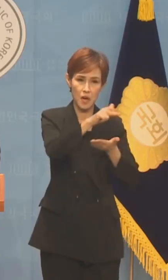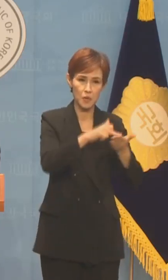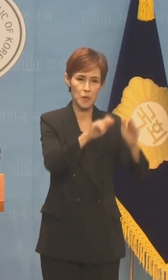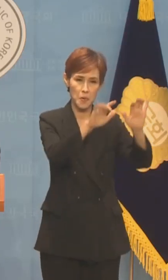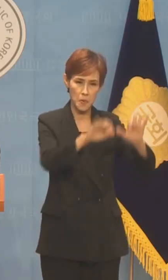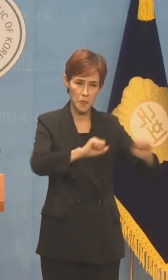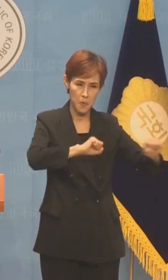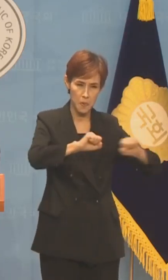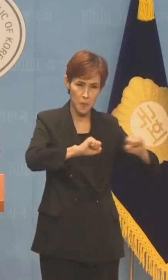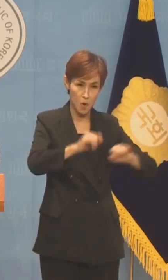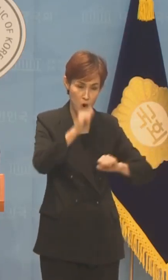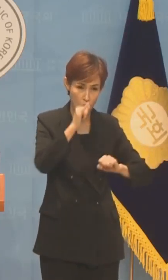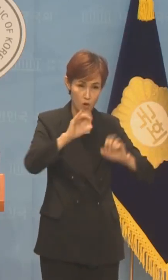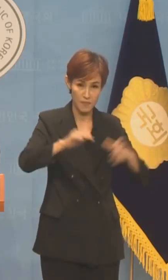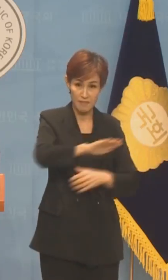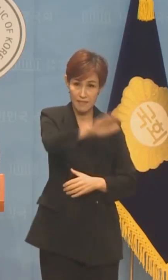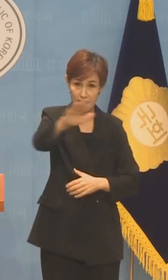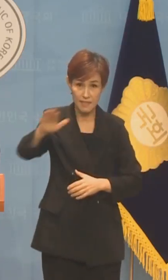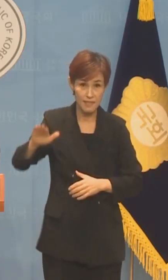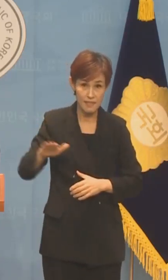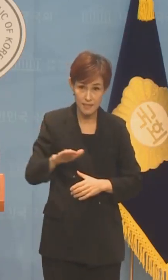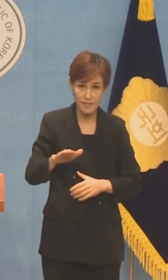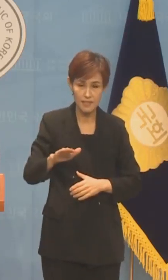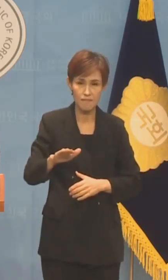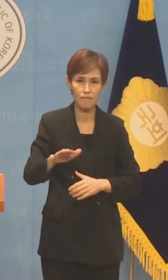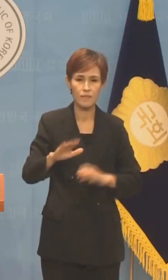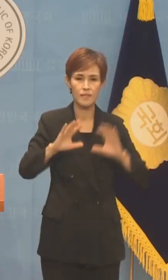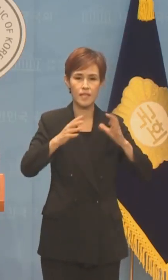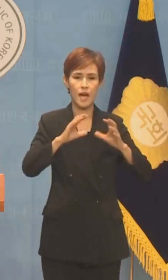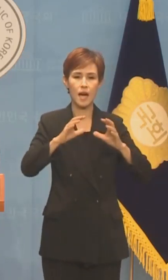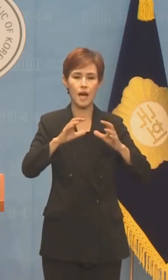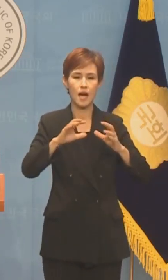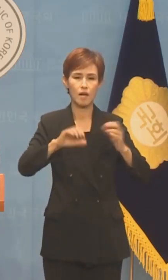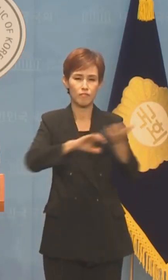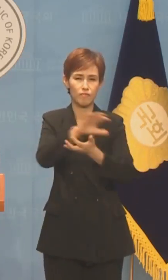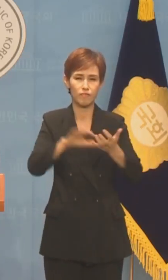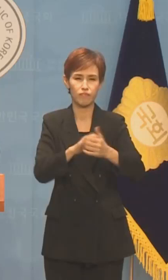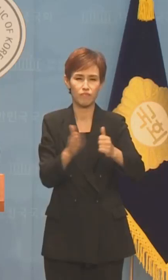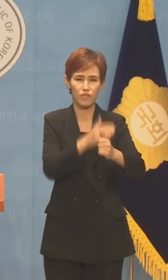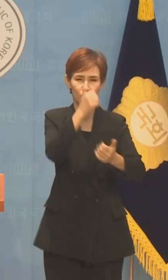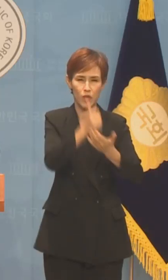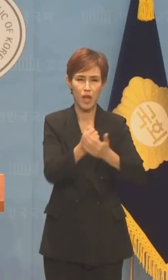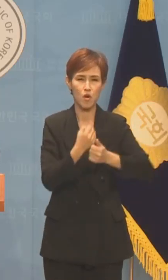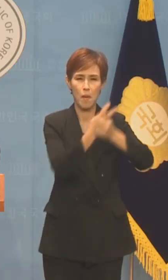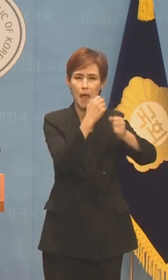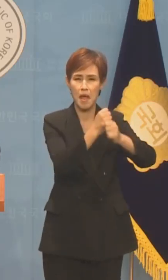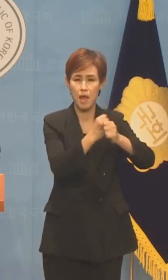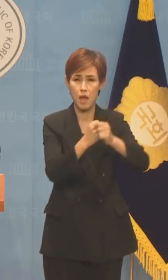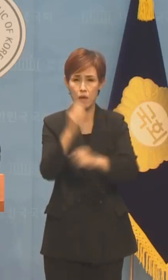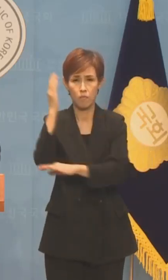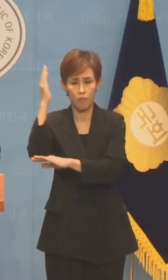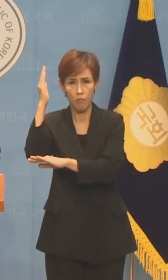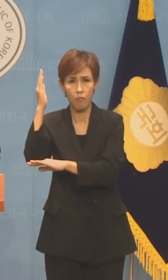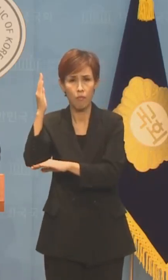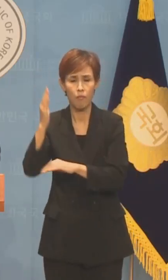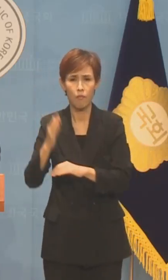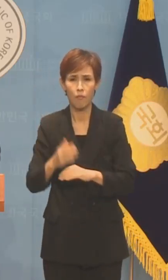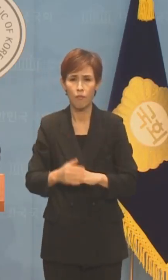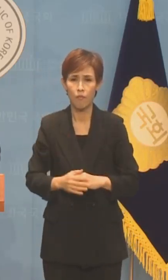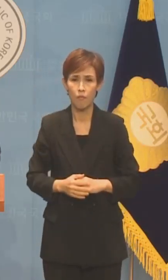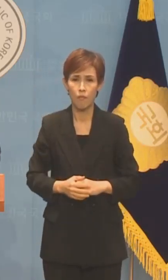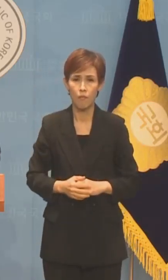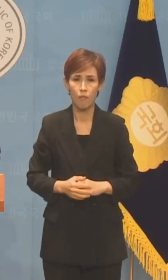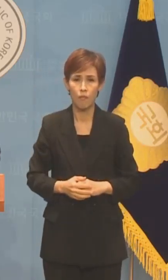커뮤니티 활동을 하는 국민들을 상대로 내란 선동죄로 고발하겠다고 했습니다. 라고